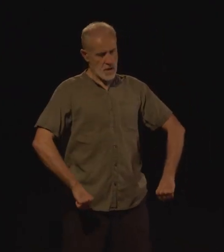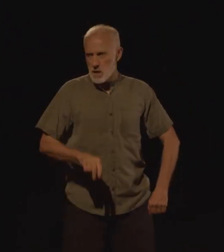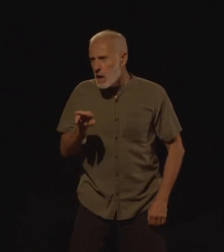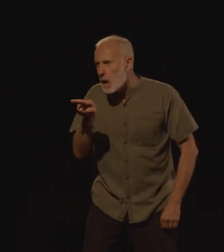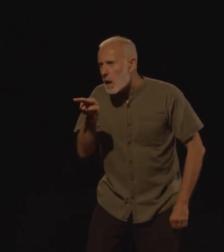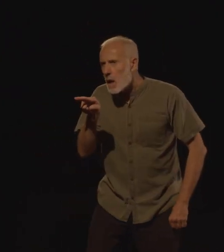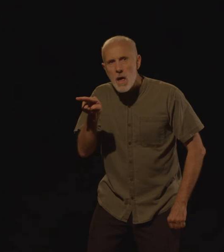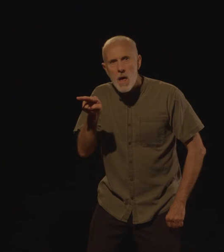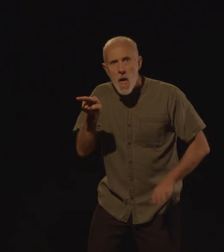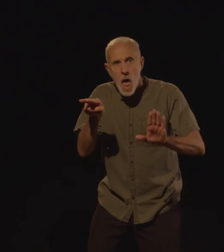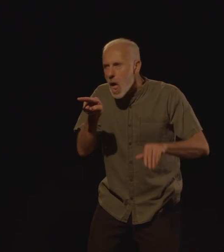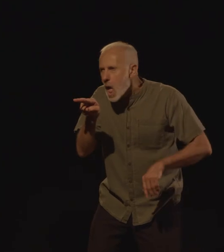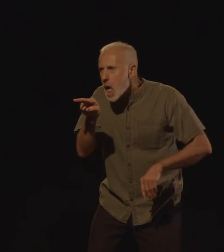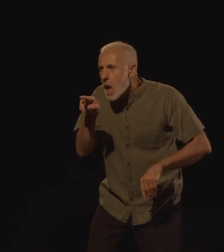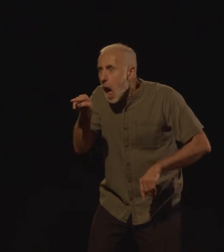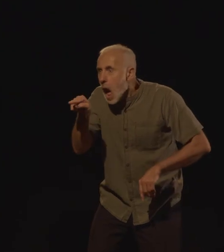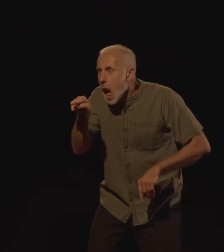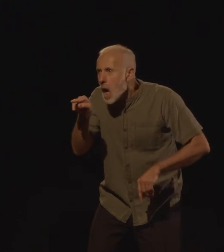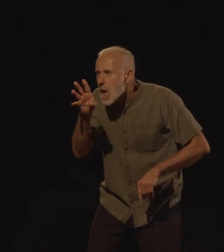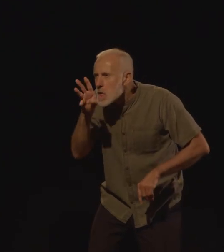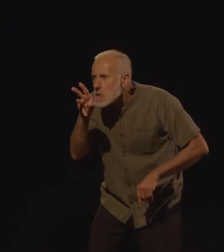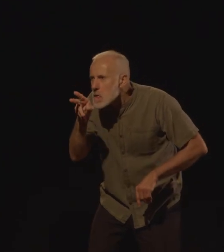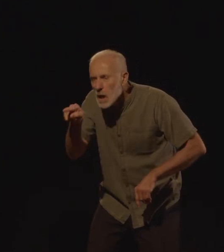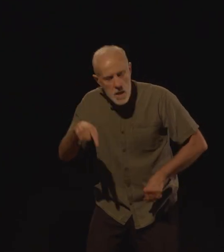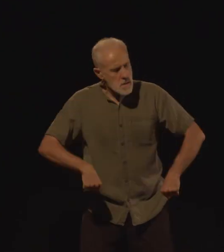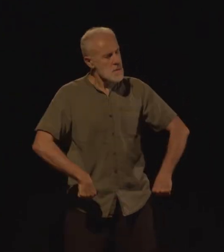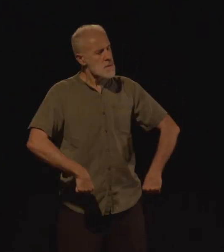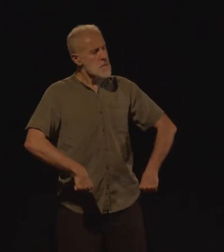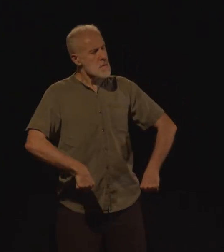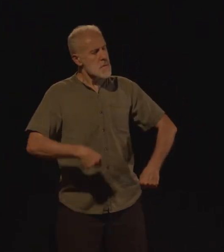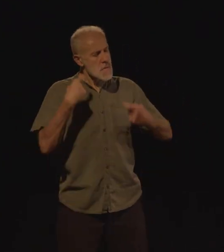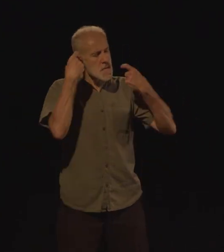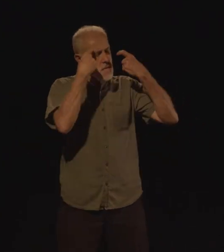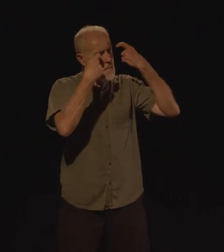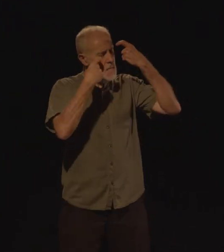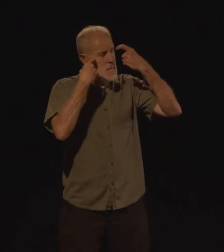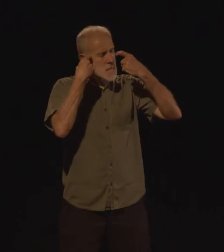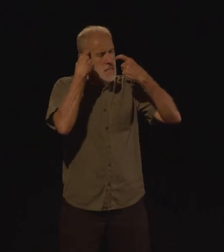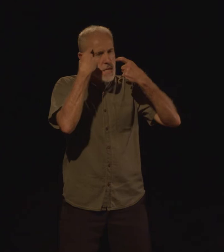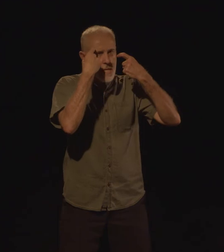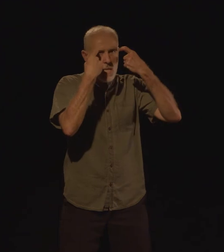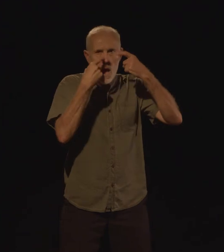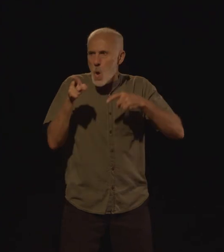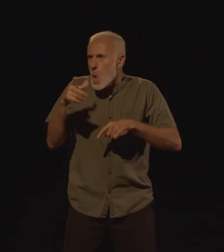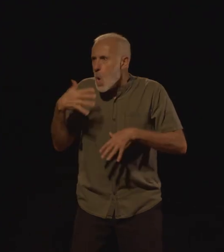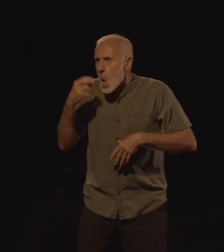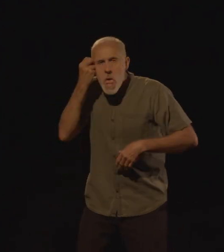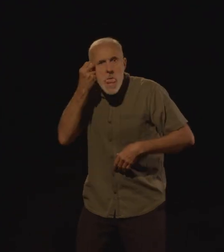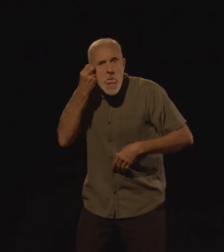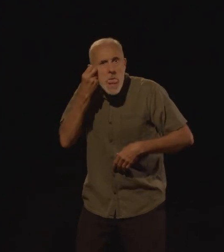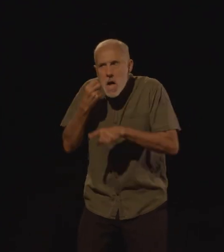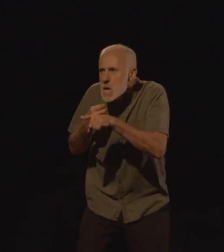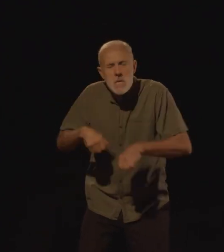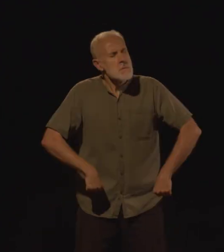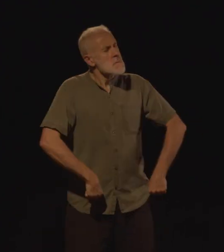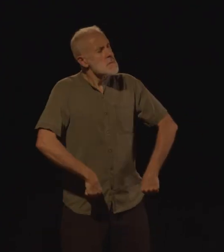rhinocéros cuirassé essayait de penser et qu'il essayait de savoir quelque chose. Et il vit combien cela lui coûtait de peine. Et chaque fois